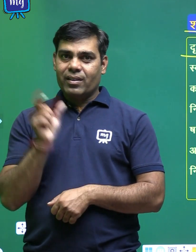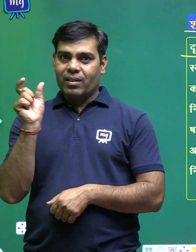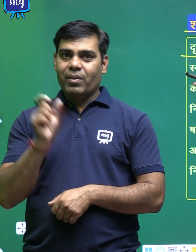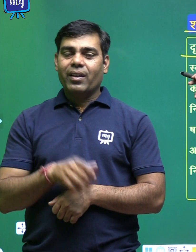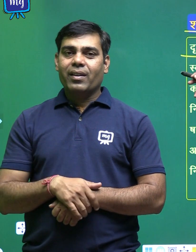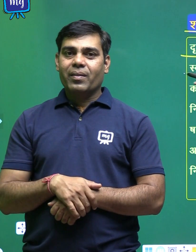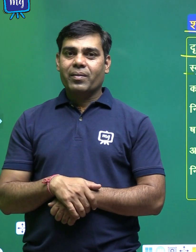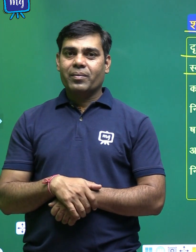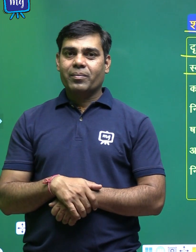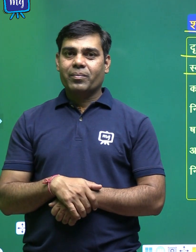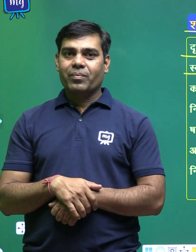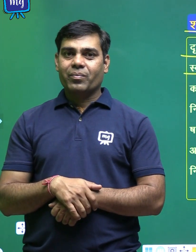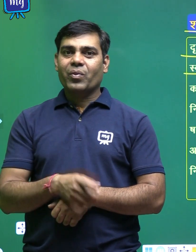है